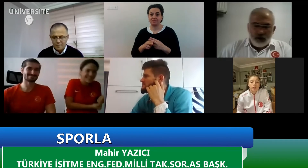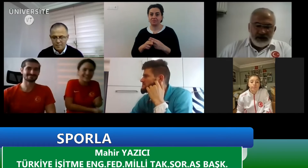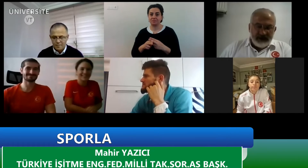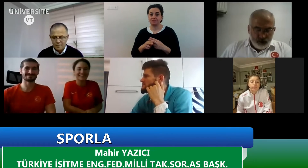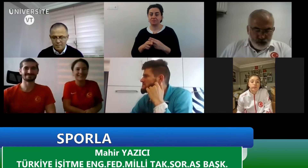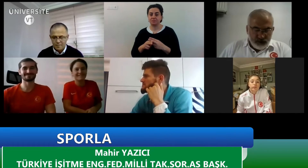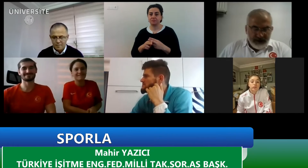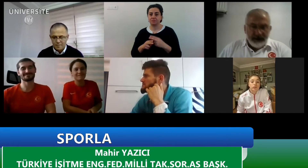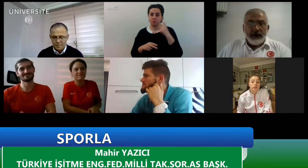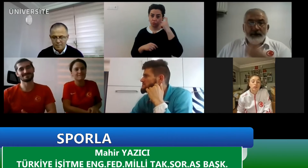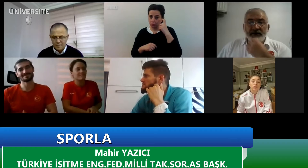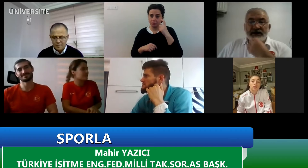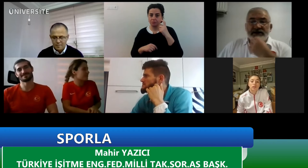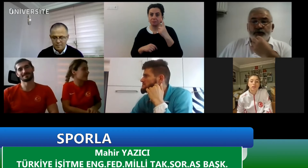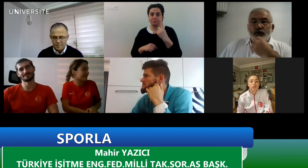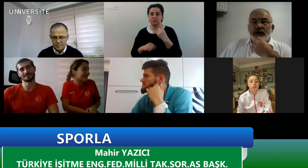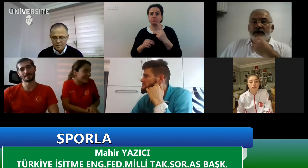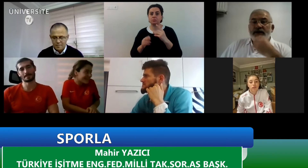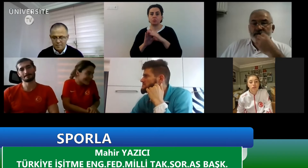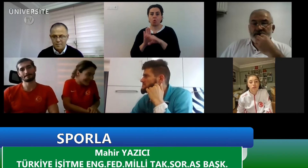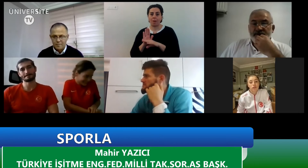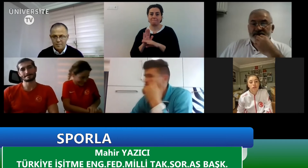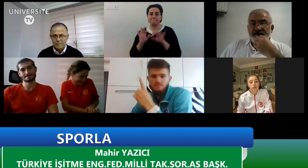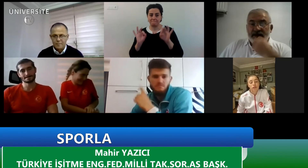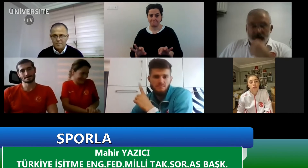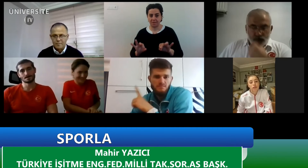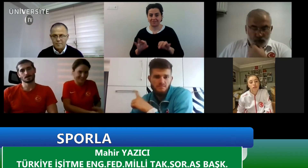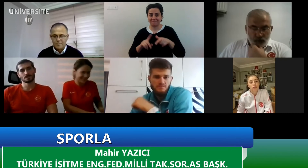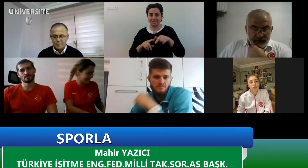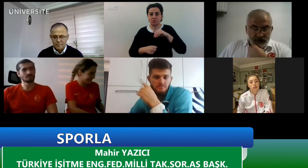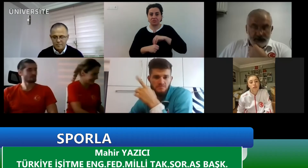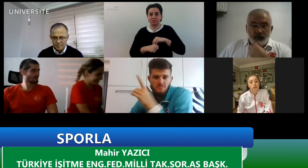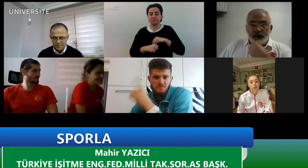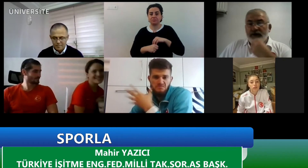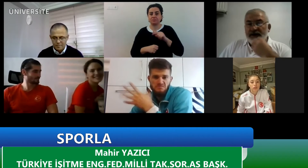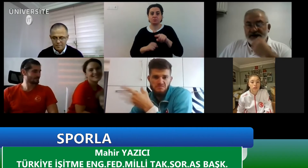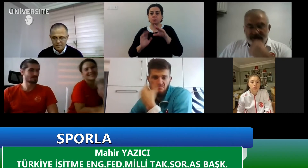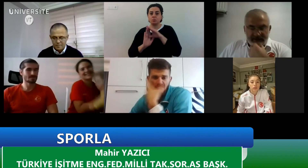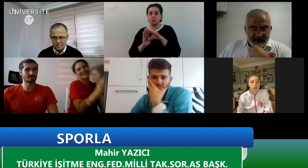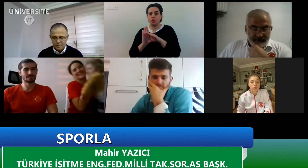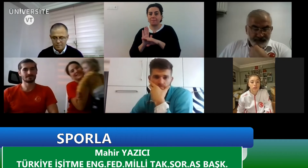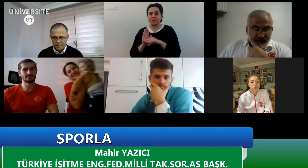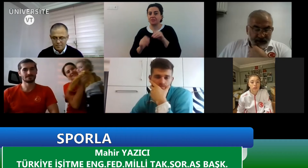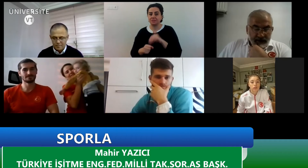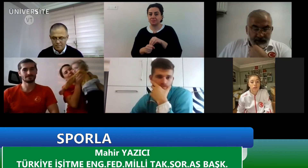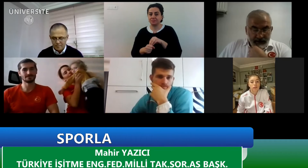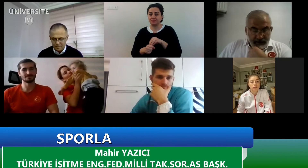yankılanması olacağını düşünerek bir dizi programlar yaptık bizim federasyon olarak. İşte bu programların içerisinde